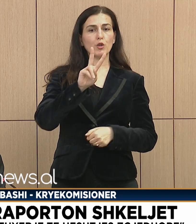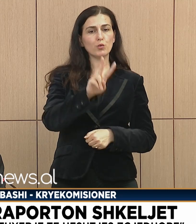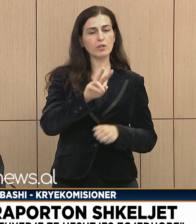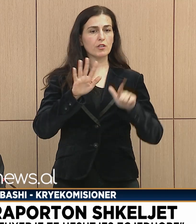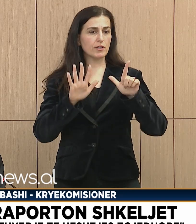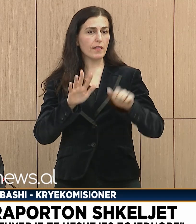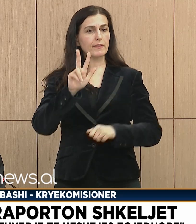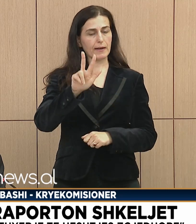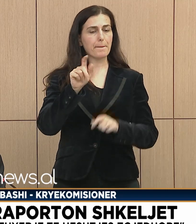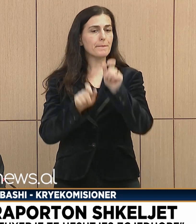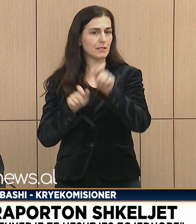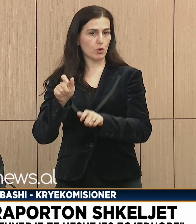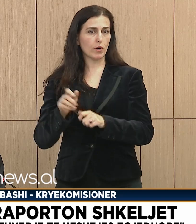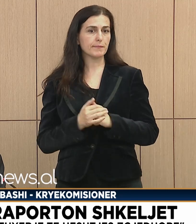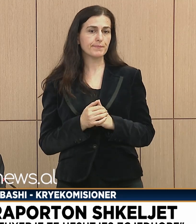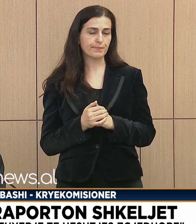6273 të tillë.